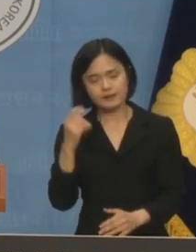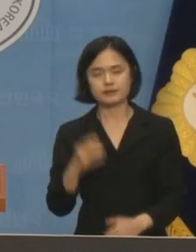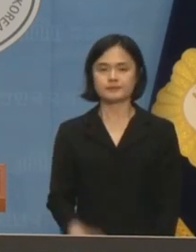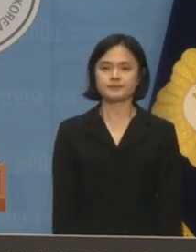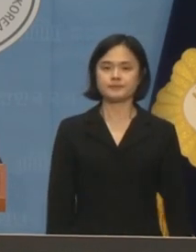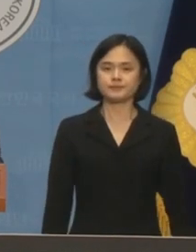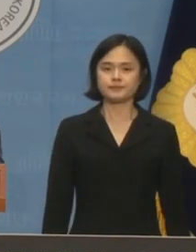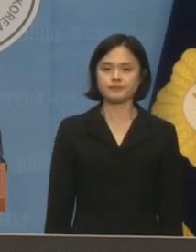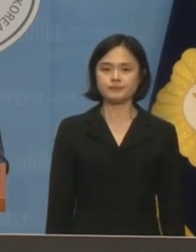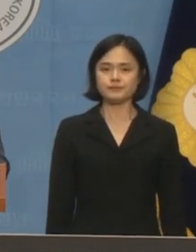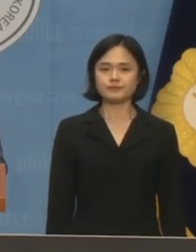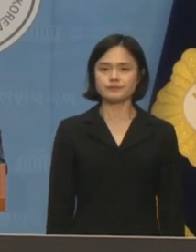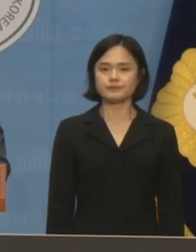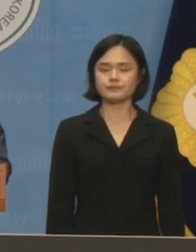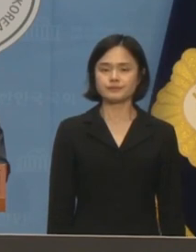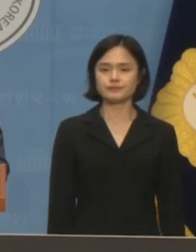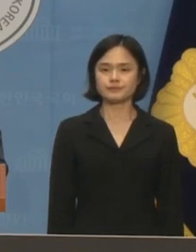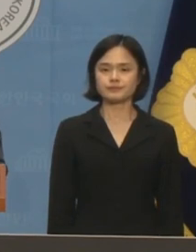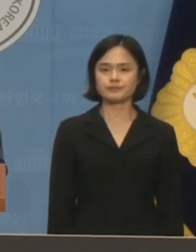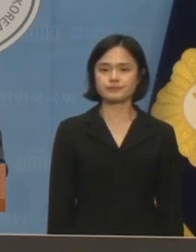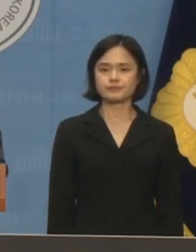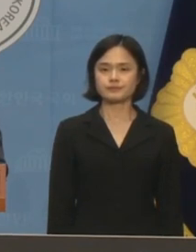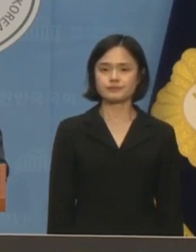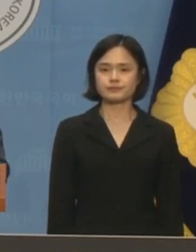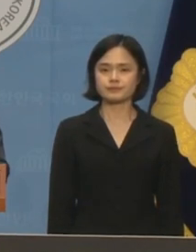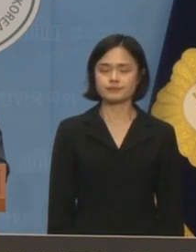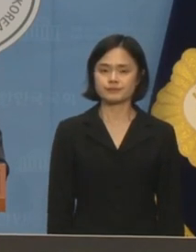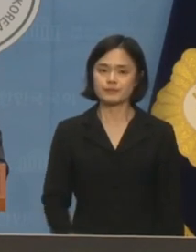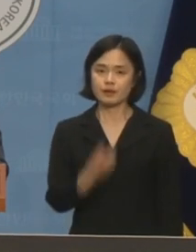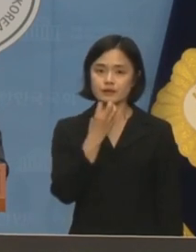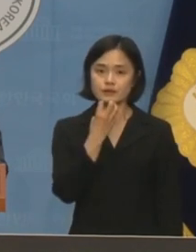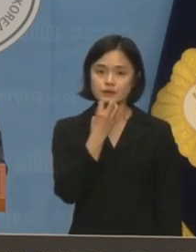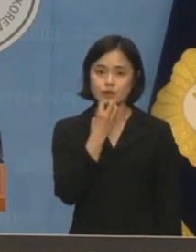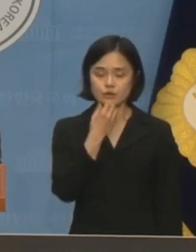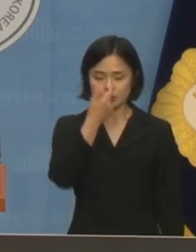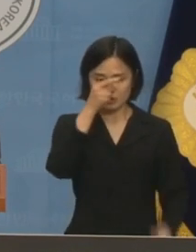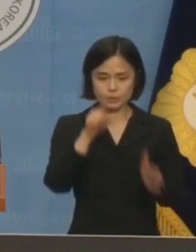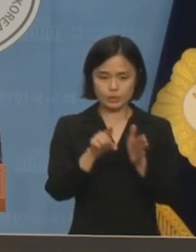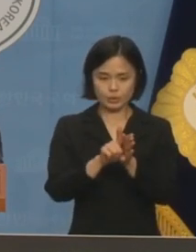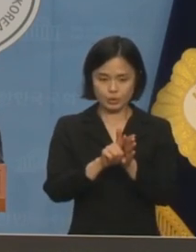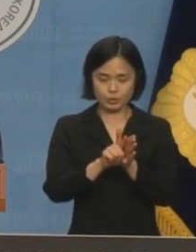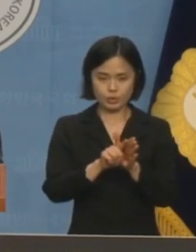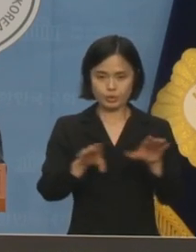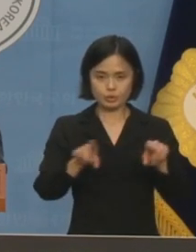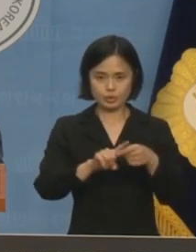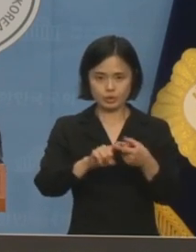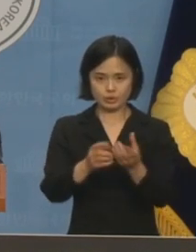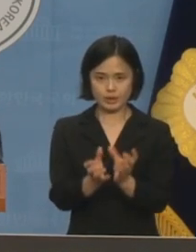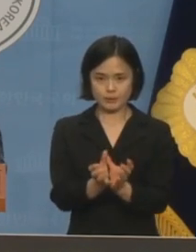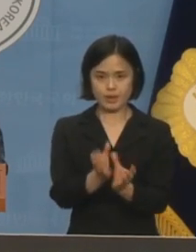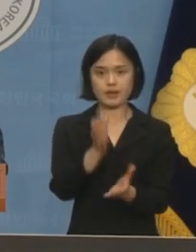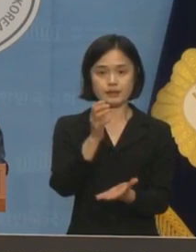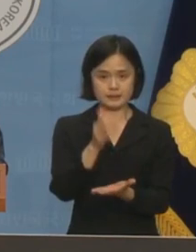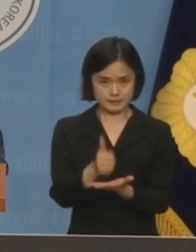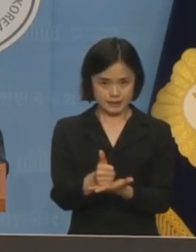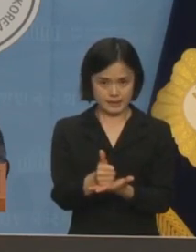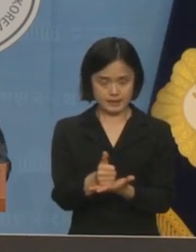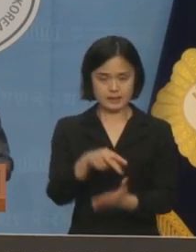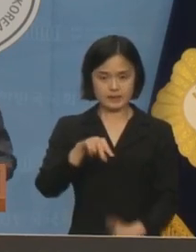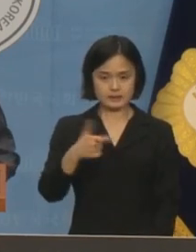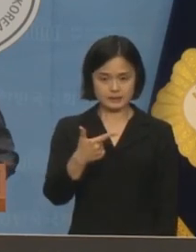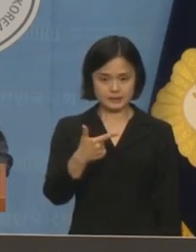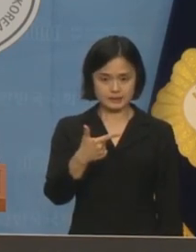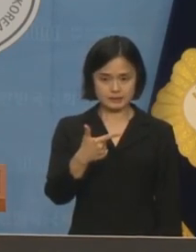네, 감사합니다. 이어서 서울기독교 총연합회 대표회장이신 심화보 목사님께서 입장